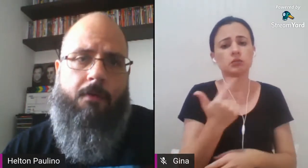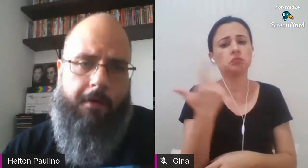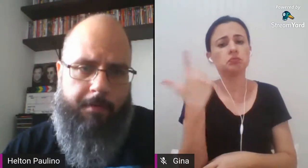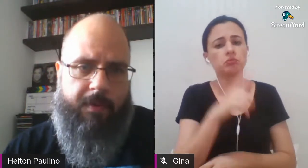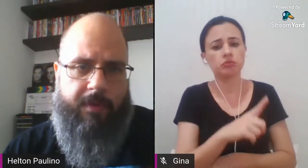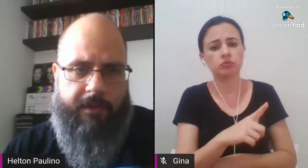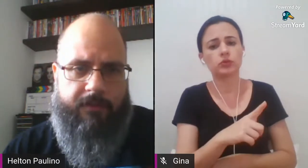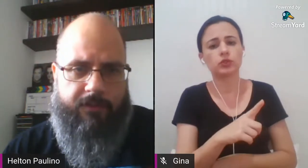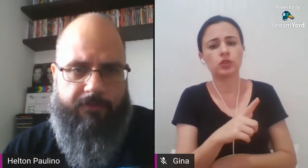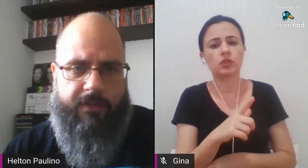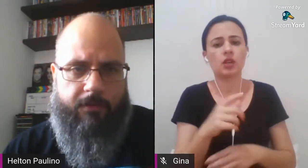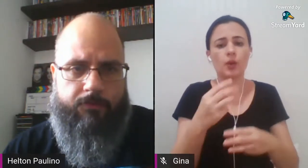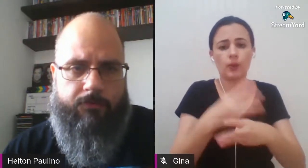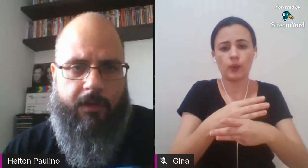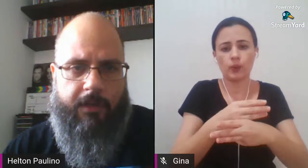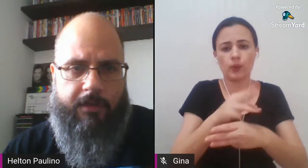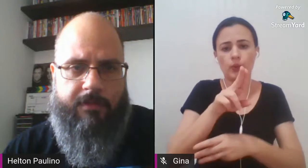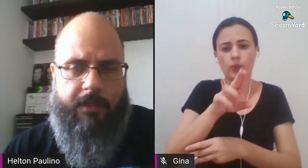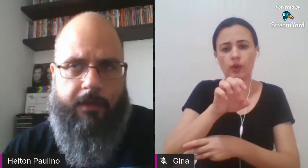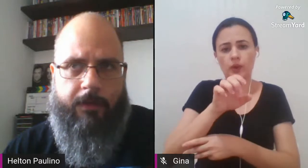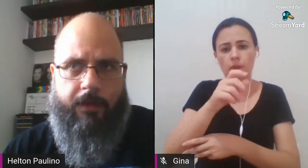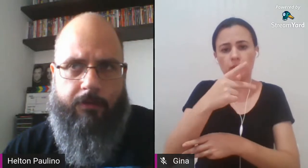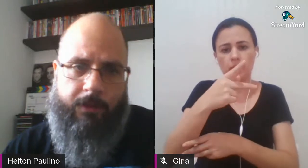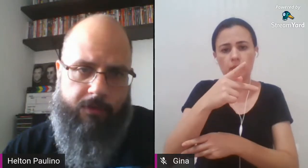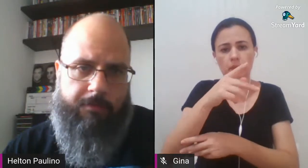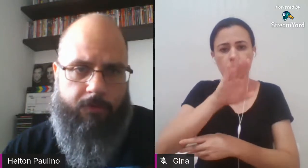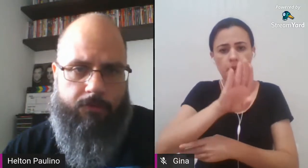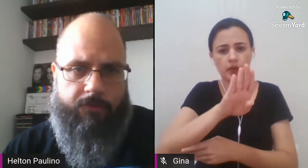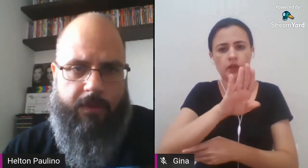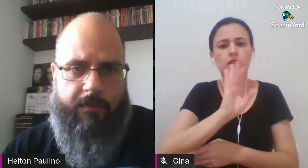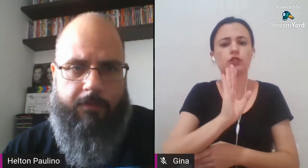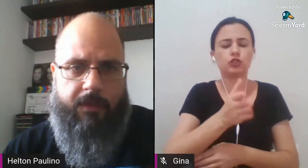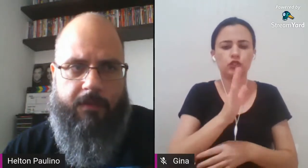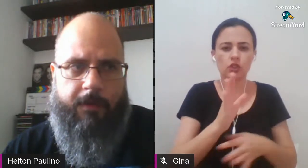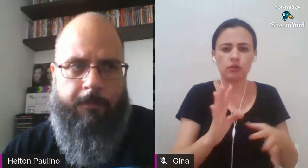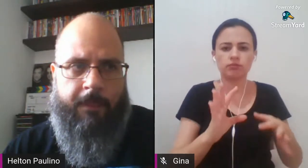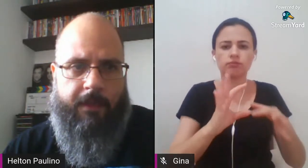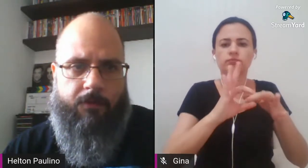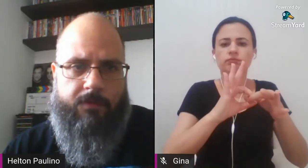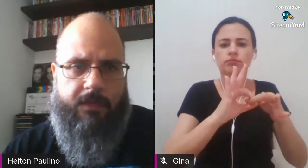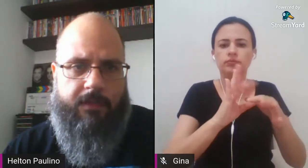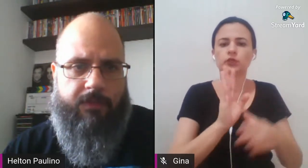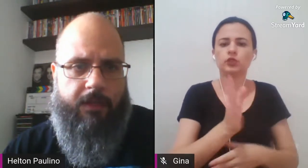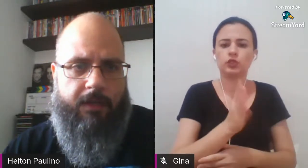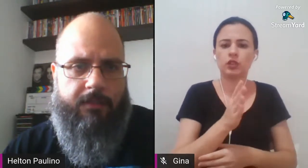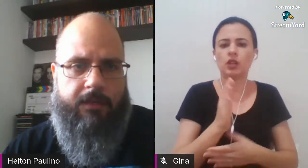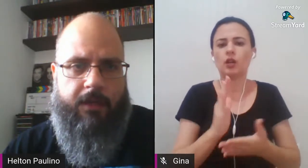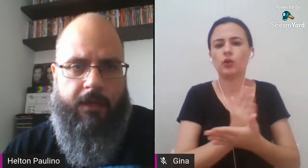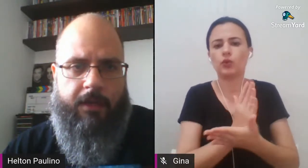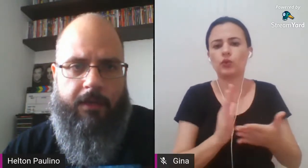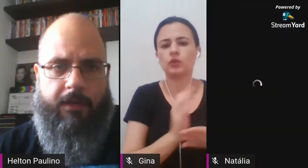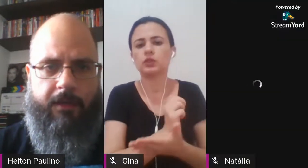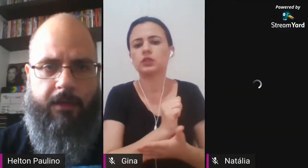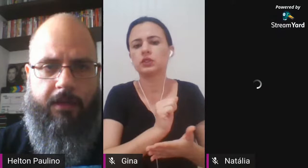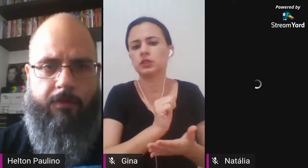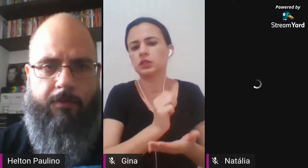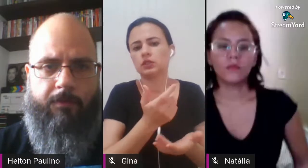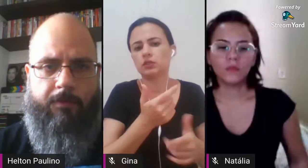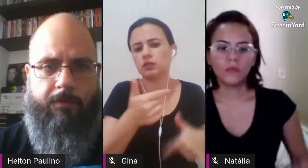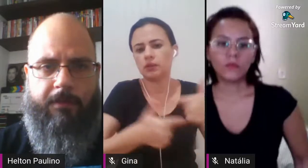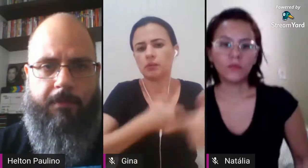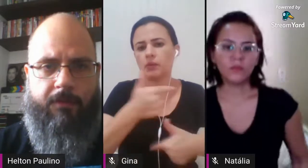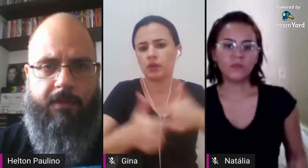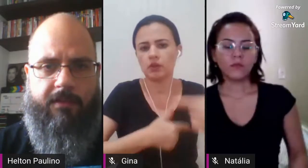Com a UEPB a gente já fez alguns links, né? Eu digo isso pelo curso de arte e mídia, em algumas atividades, e